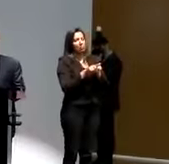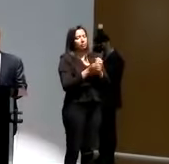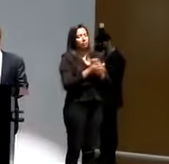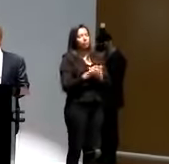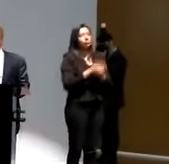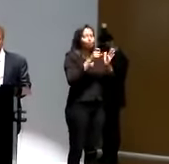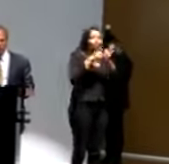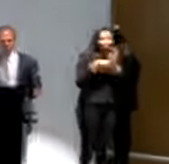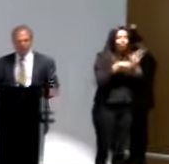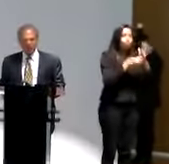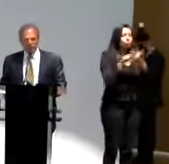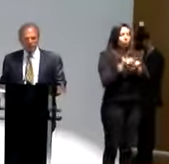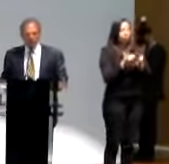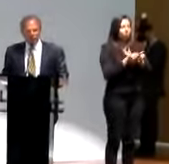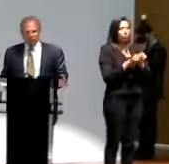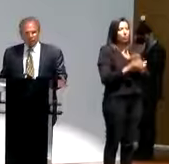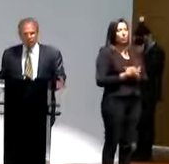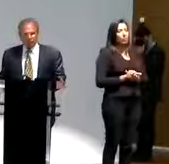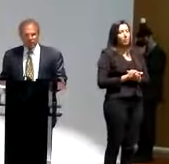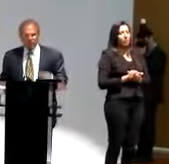crise inflacionários.